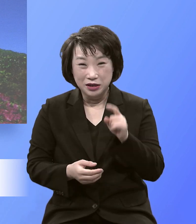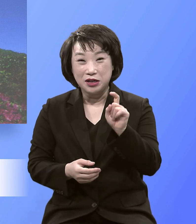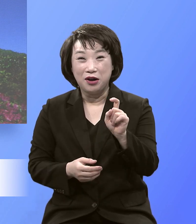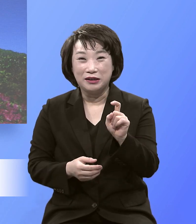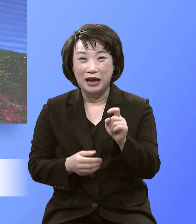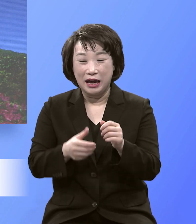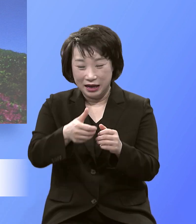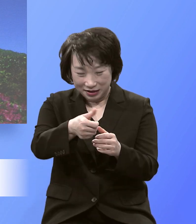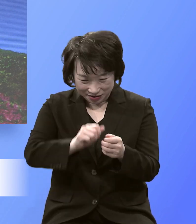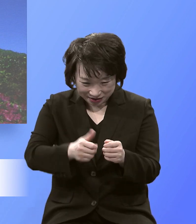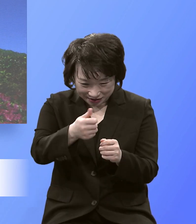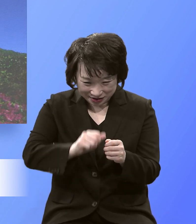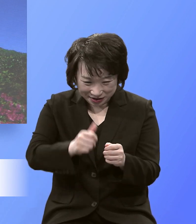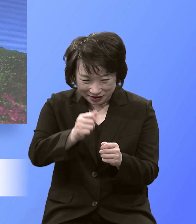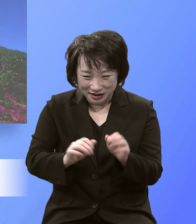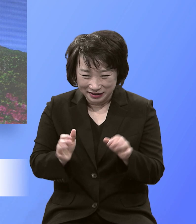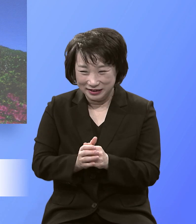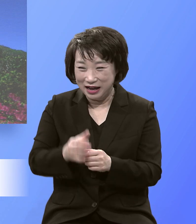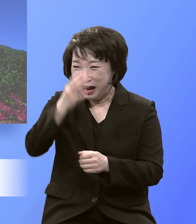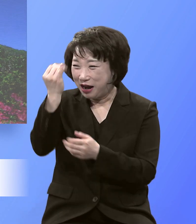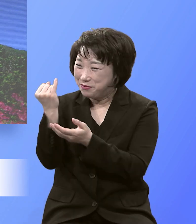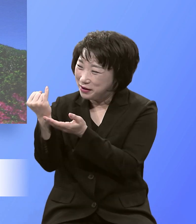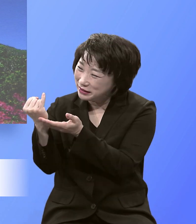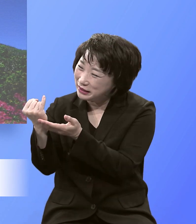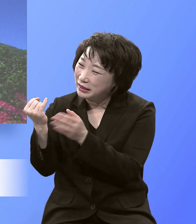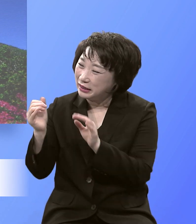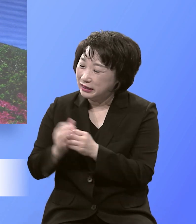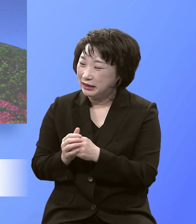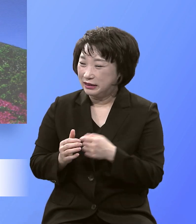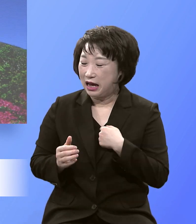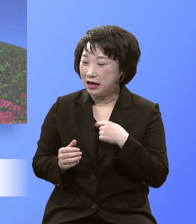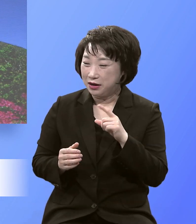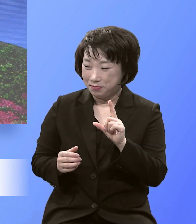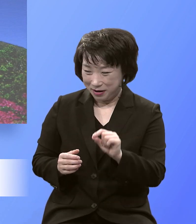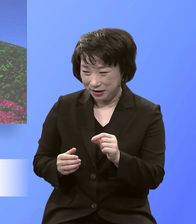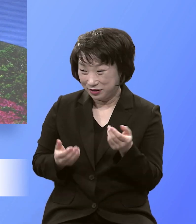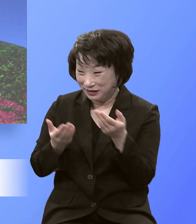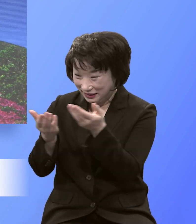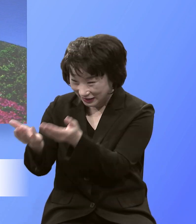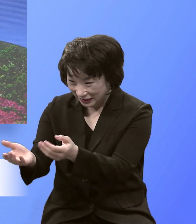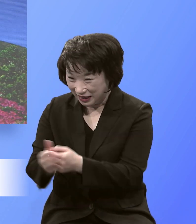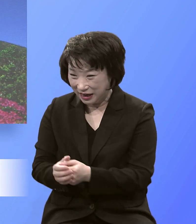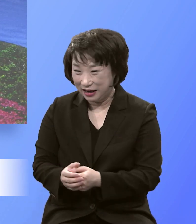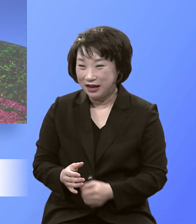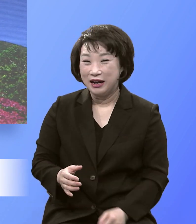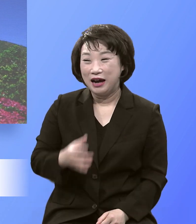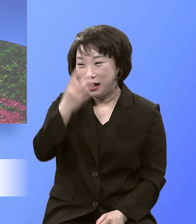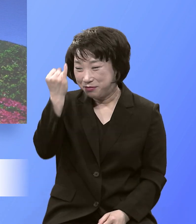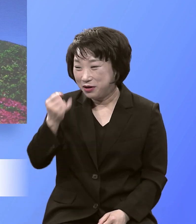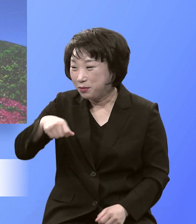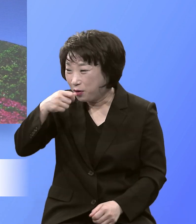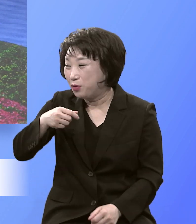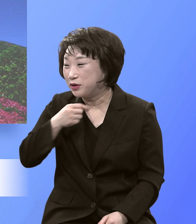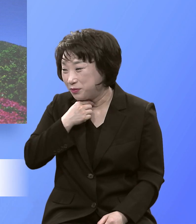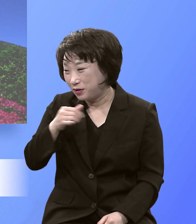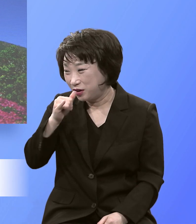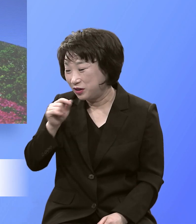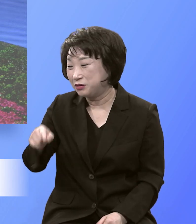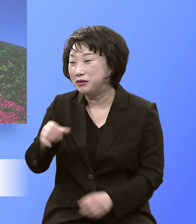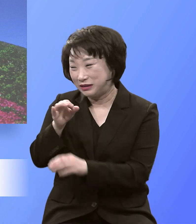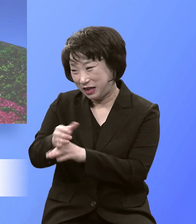열어서 할머니 이게 돈 10,000원인데 할머니 잡수고 싶은 거